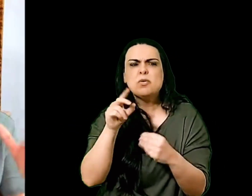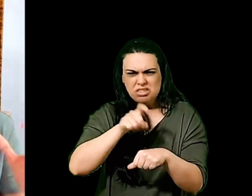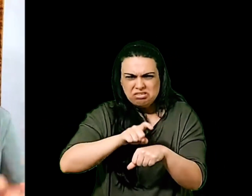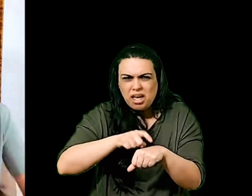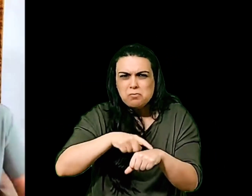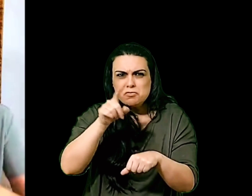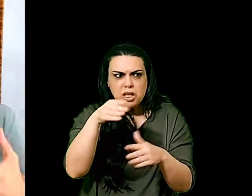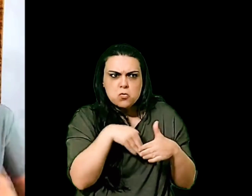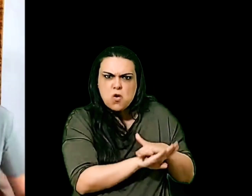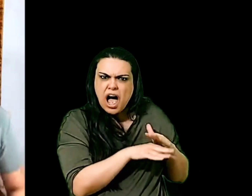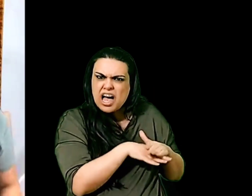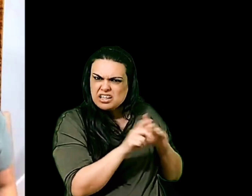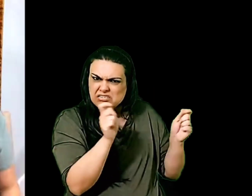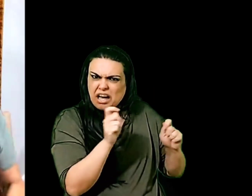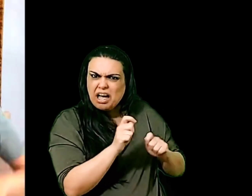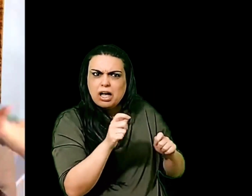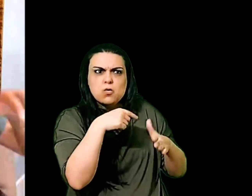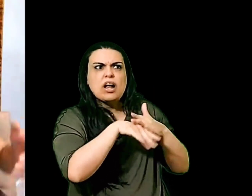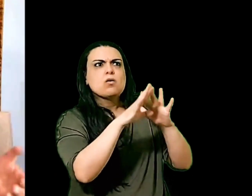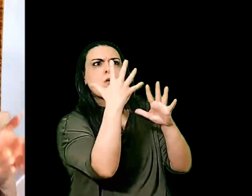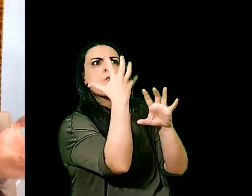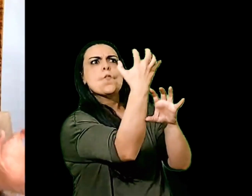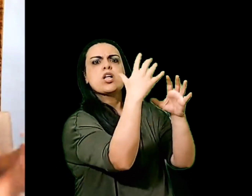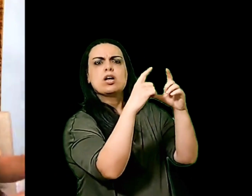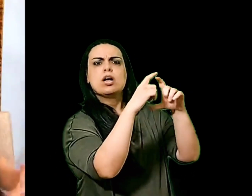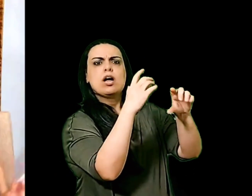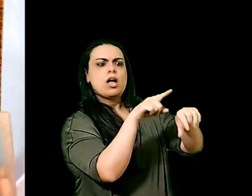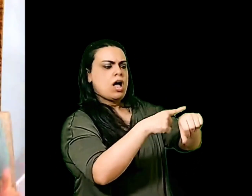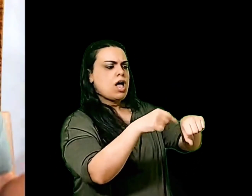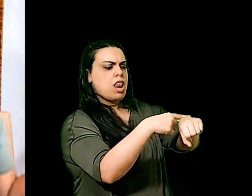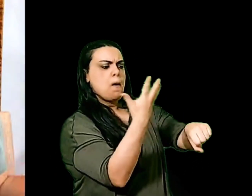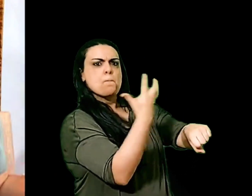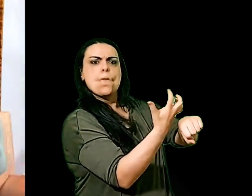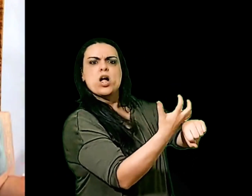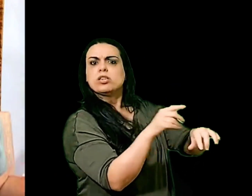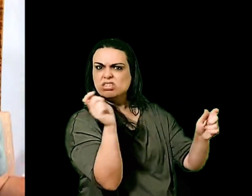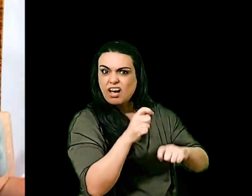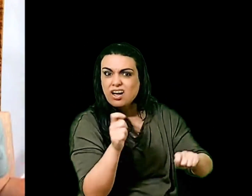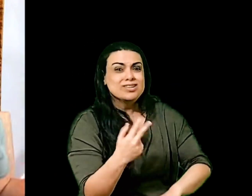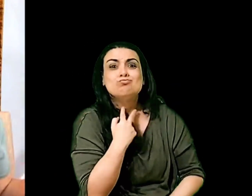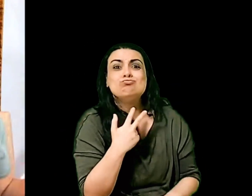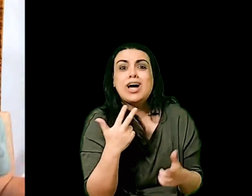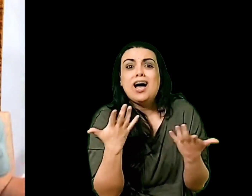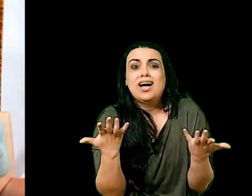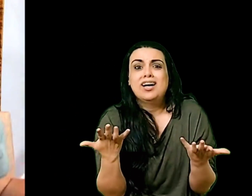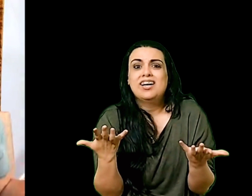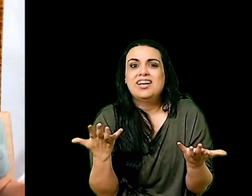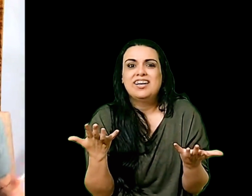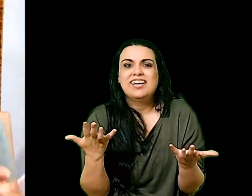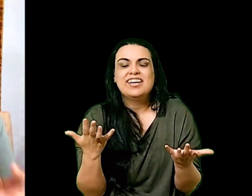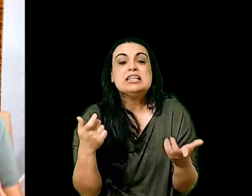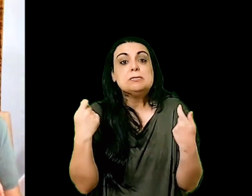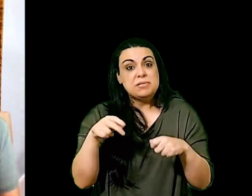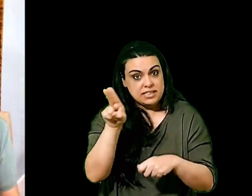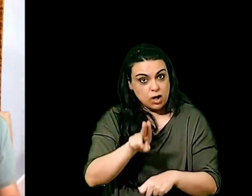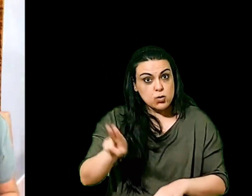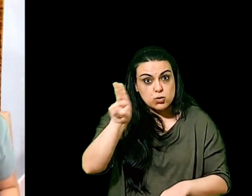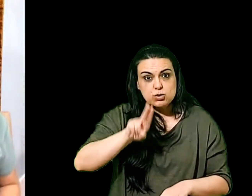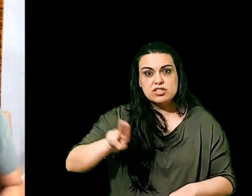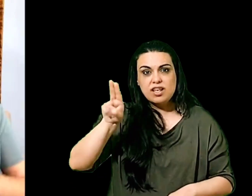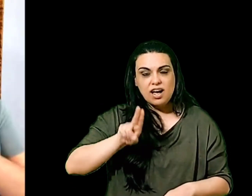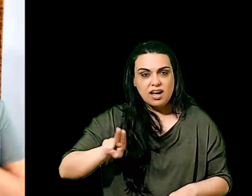que você esconde o tempo numa sacola? Como é que você guarda o tempo dentro de um recipiente? Não tem como. Não tem como. Você